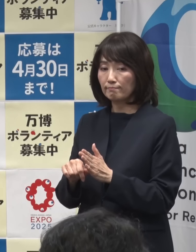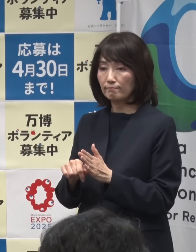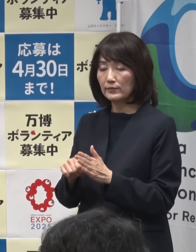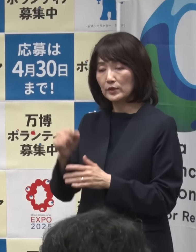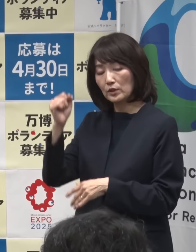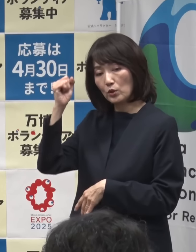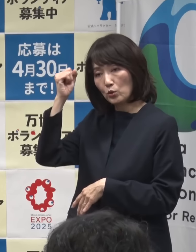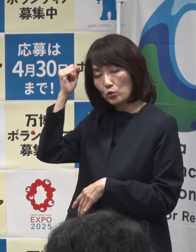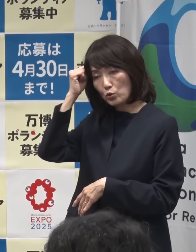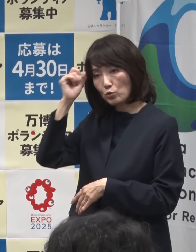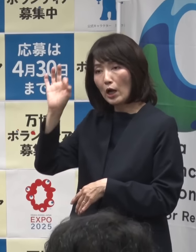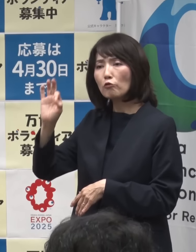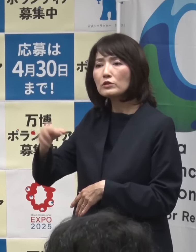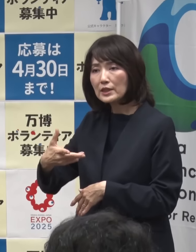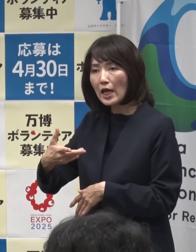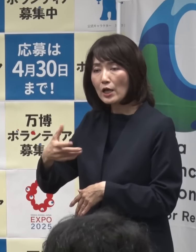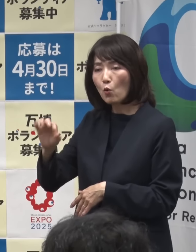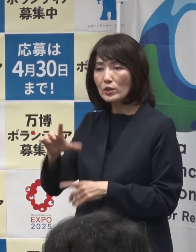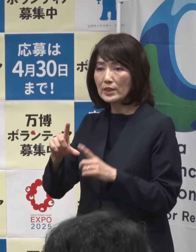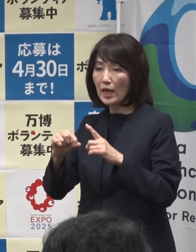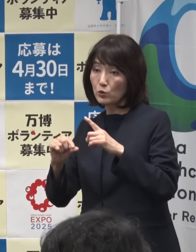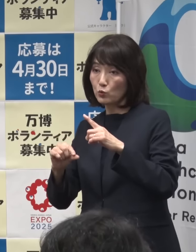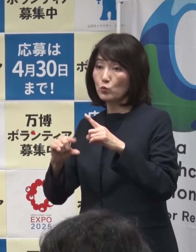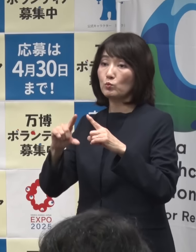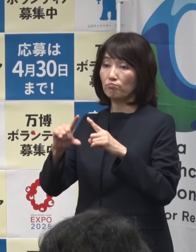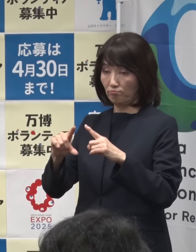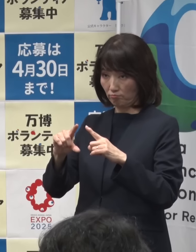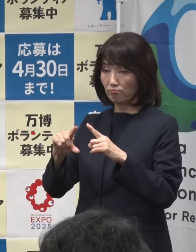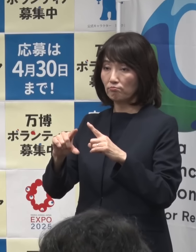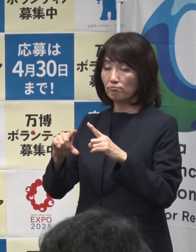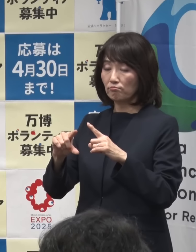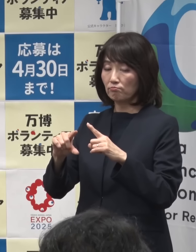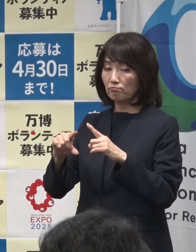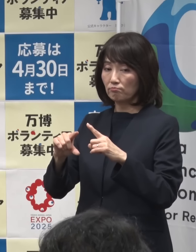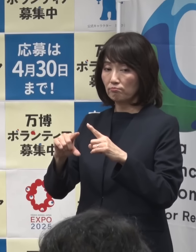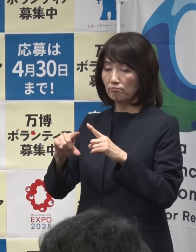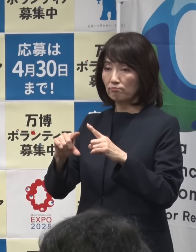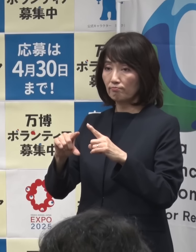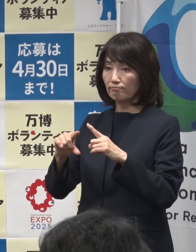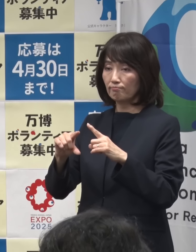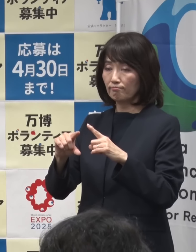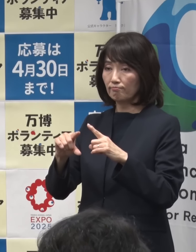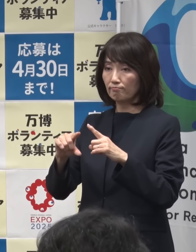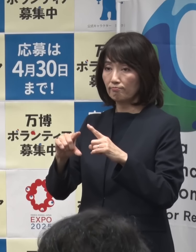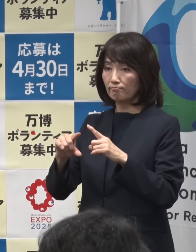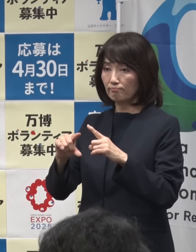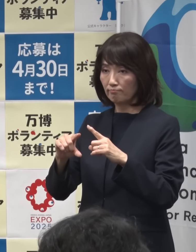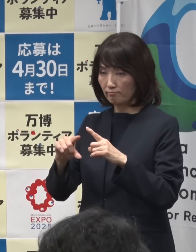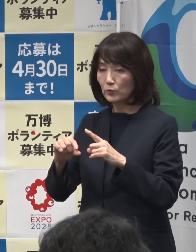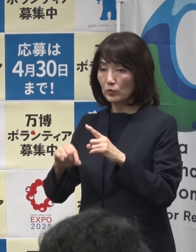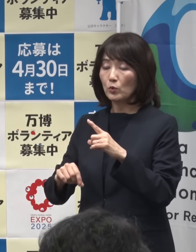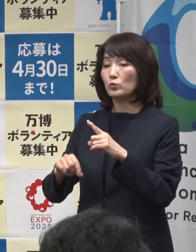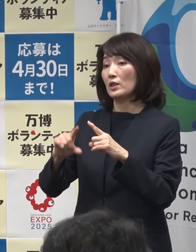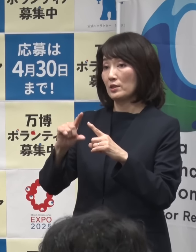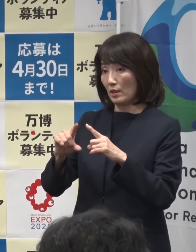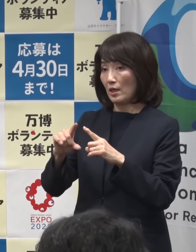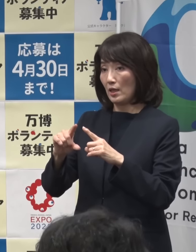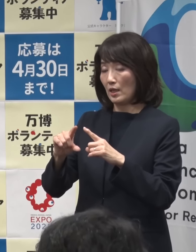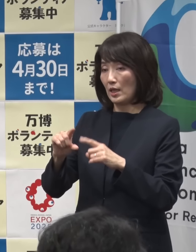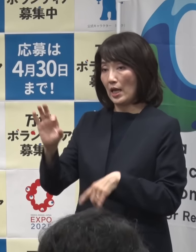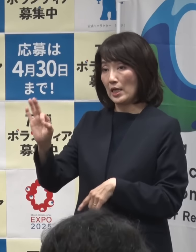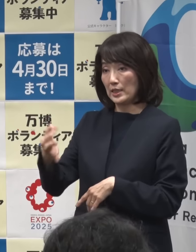宿泊税自体の、まあ、税率を増やしてですね、あの、まあ、増やして、その税